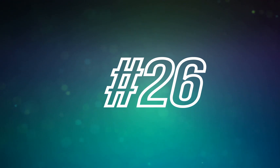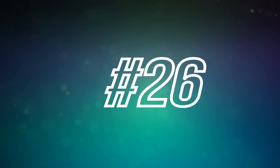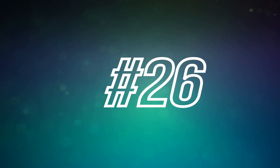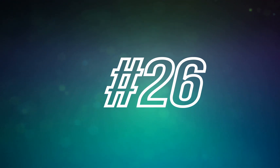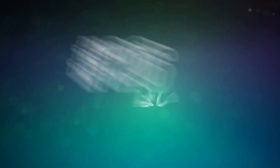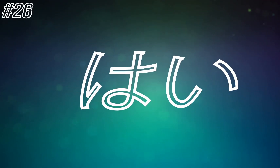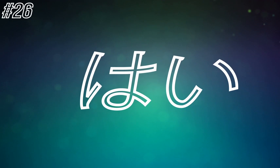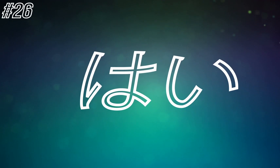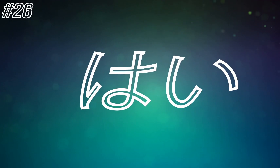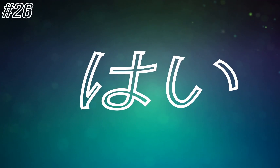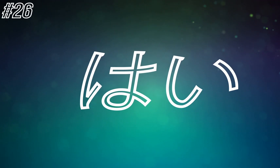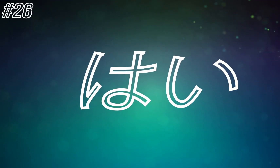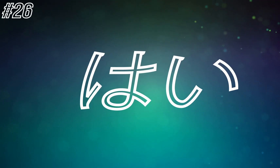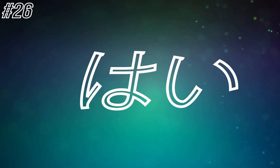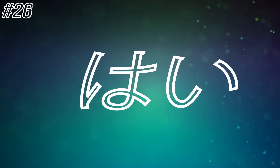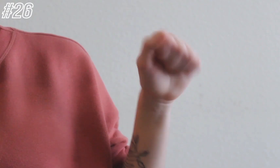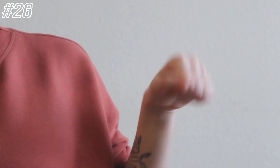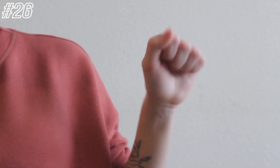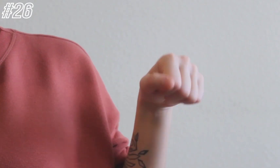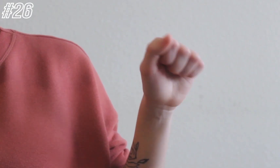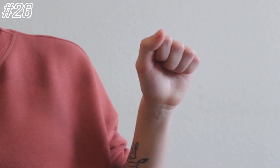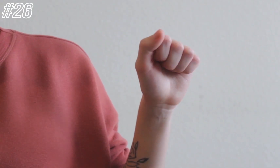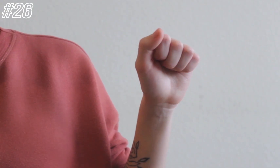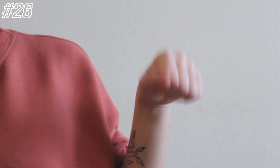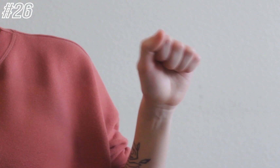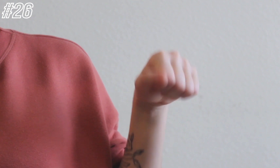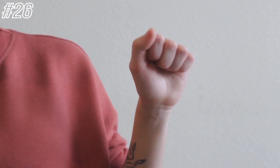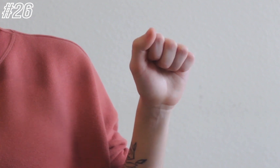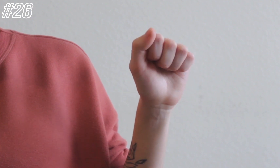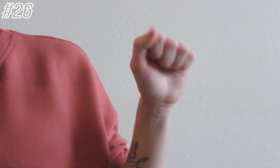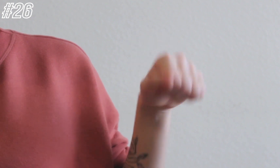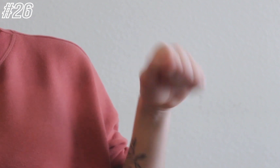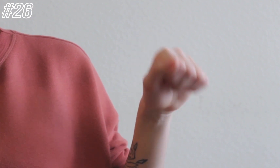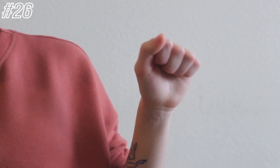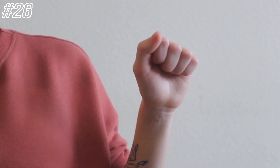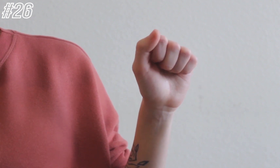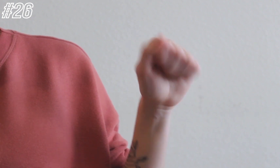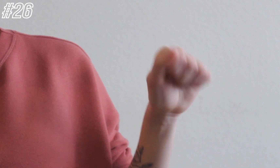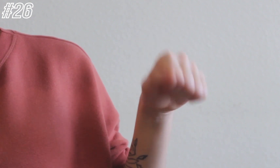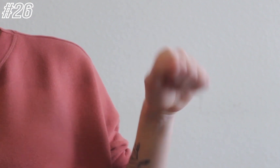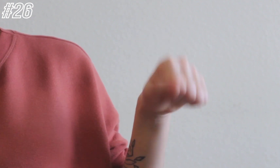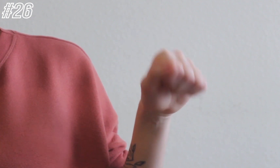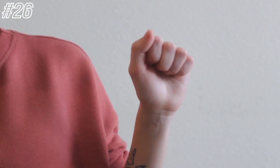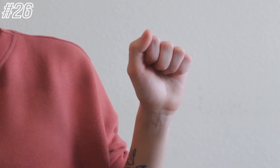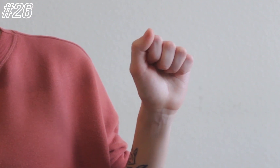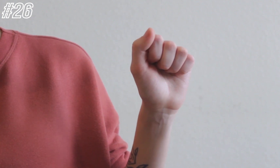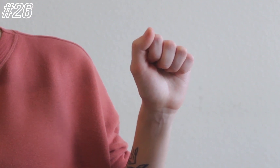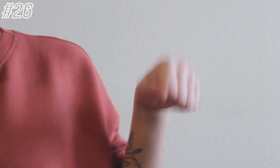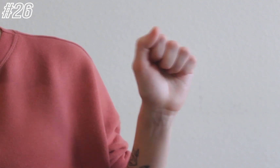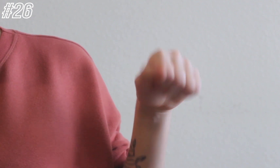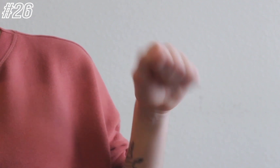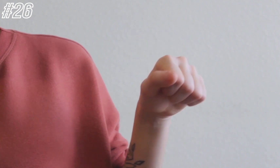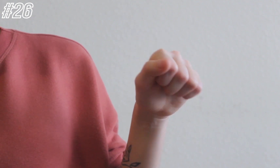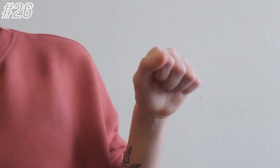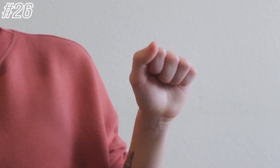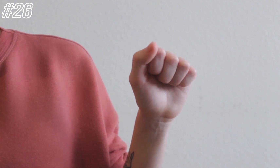26、はい。拳を作ります。肩の位置あたりに持っていきます。うなずきながら拳も素早く上